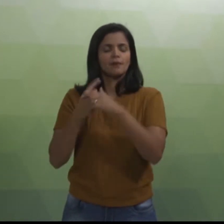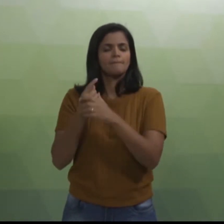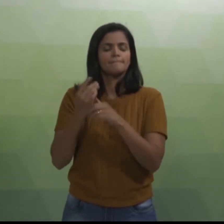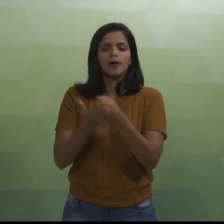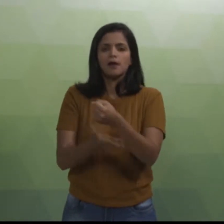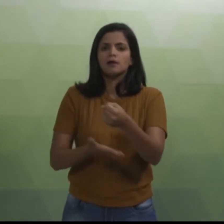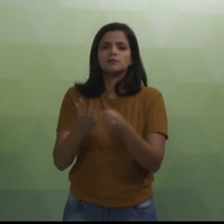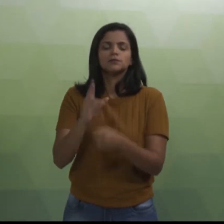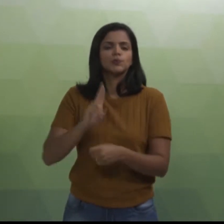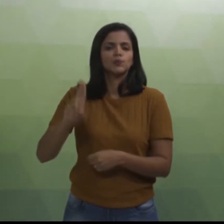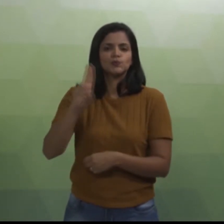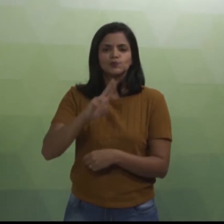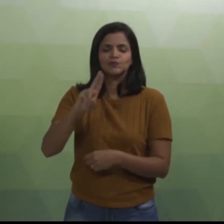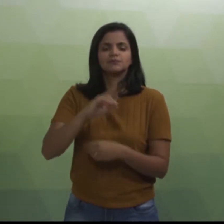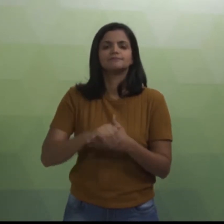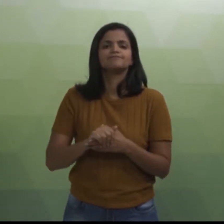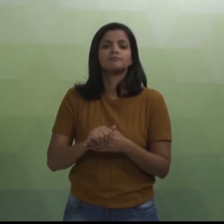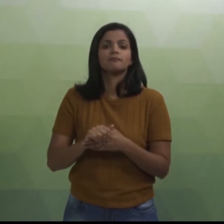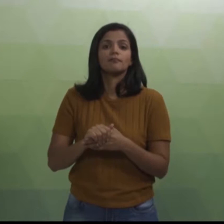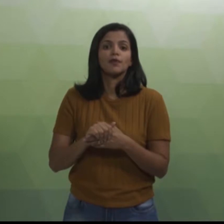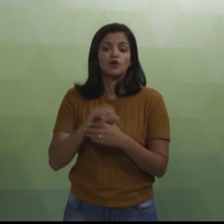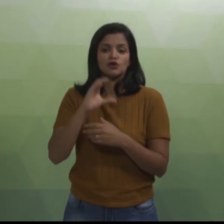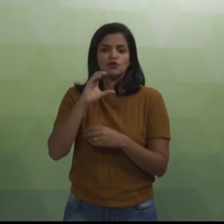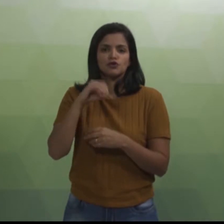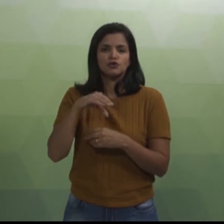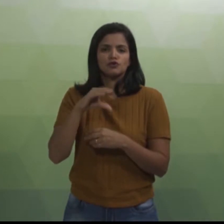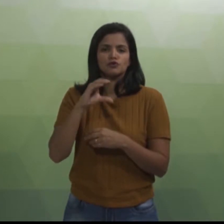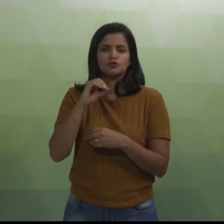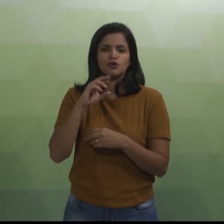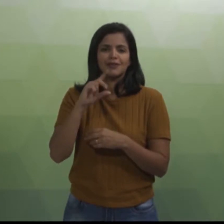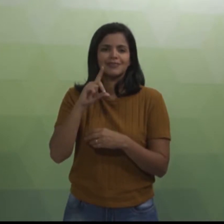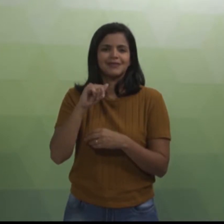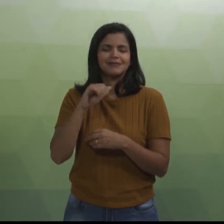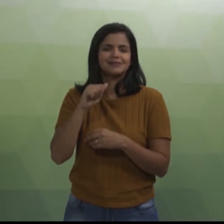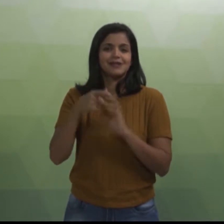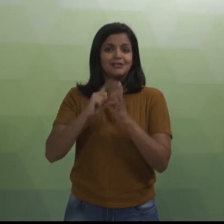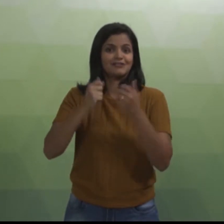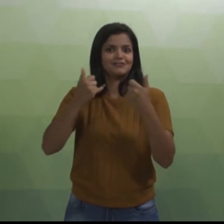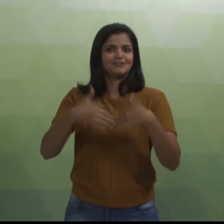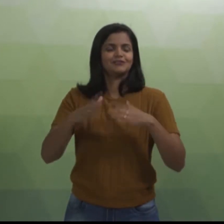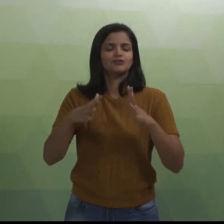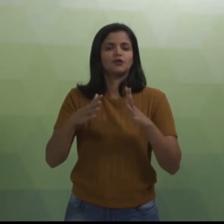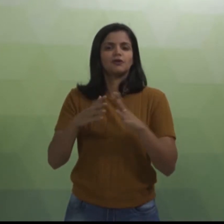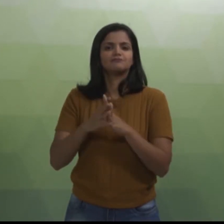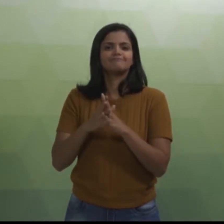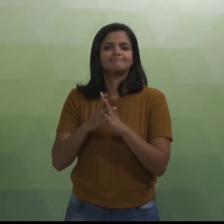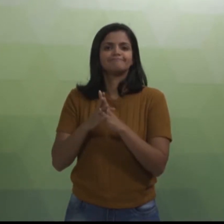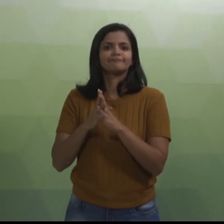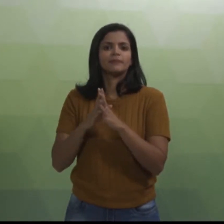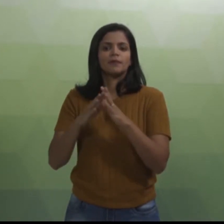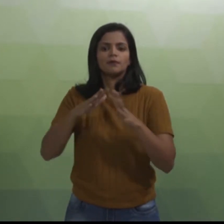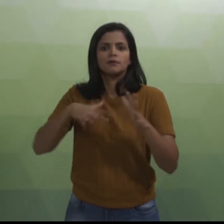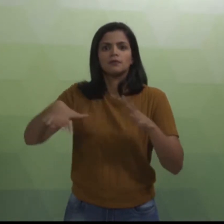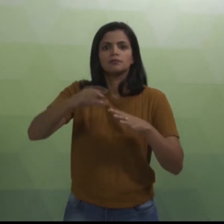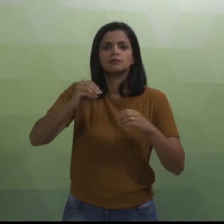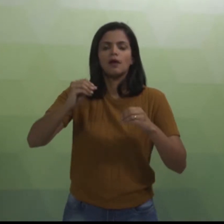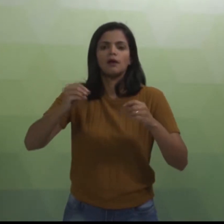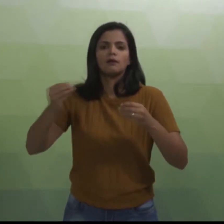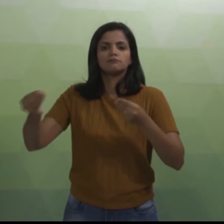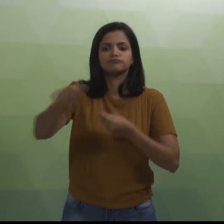Isso é muito útil, essa utilização pronominal própria da língua de sinais. Perceba que